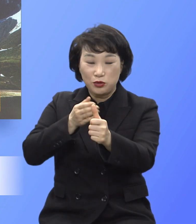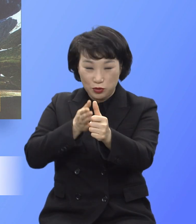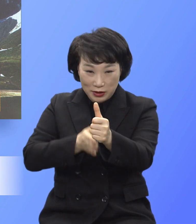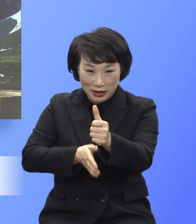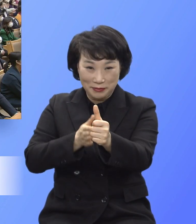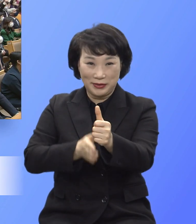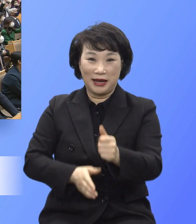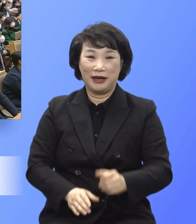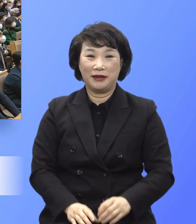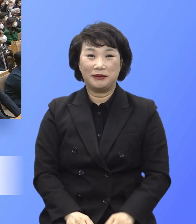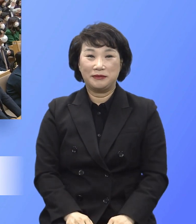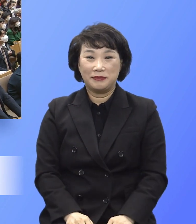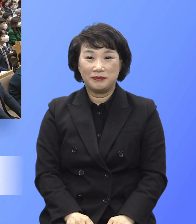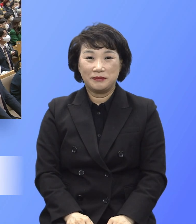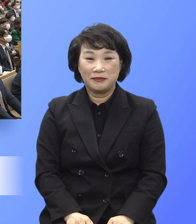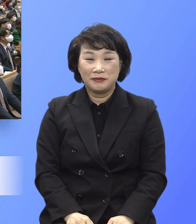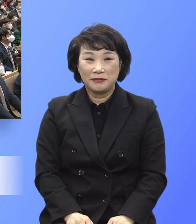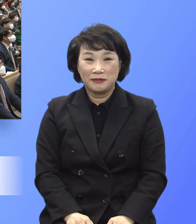이름으로 축원합니다.